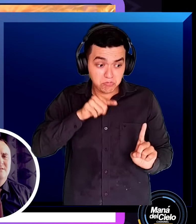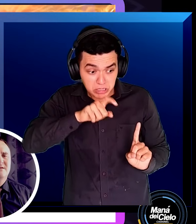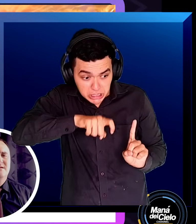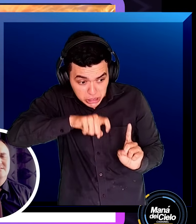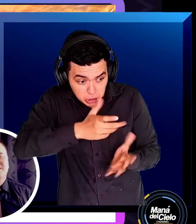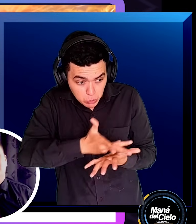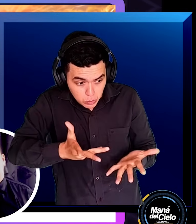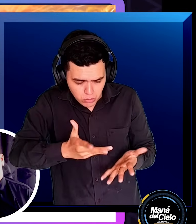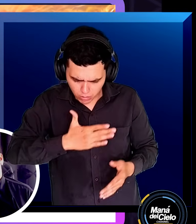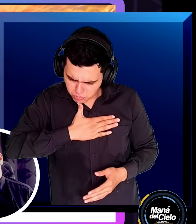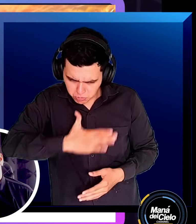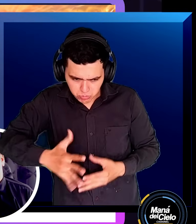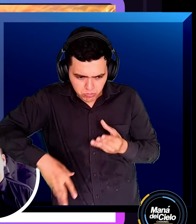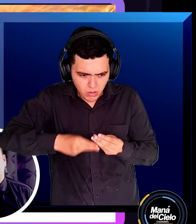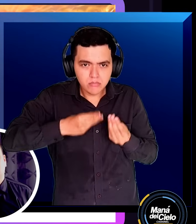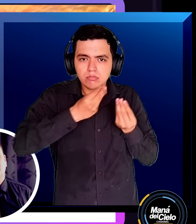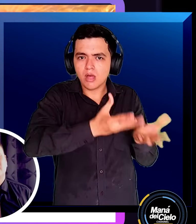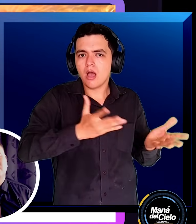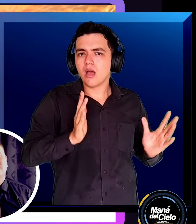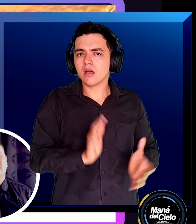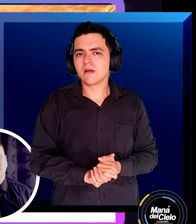les custodie por el paso.